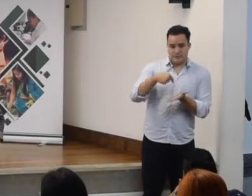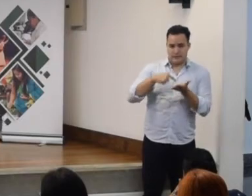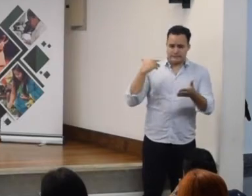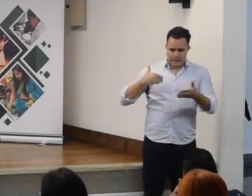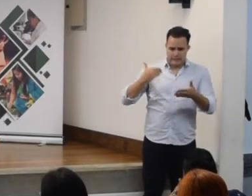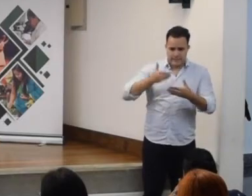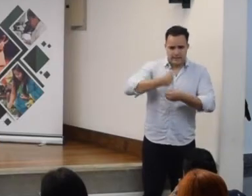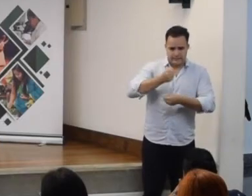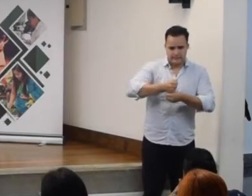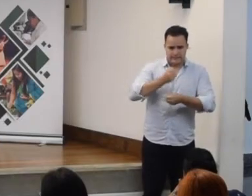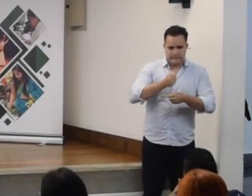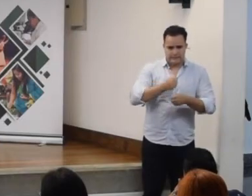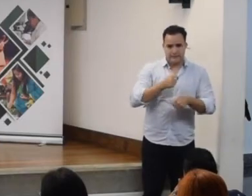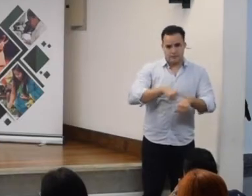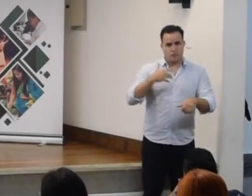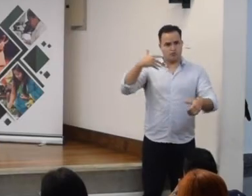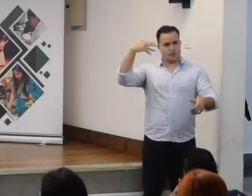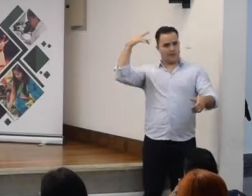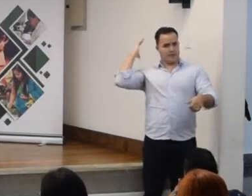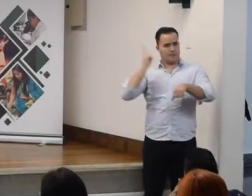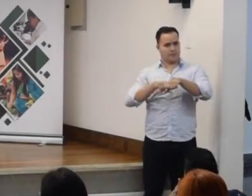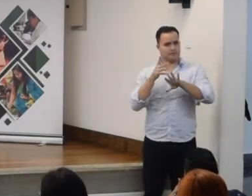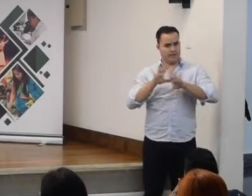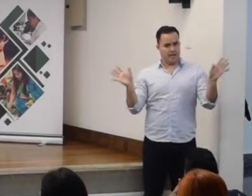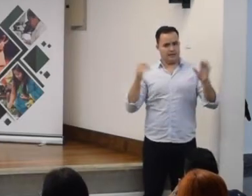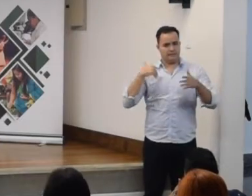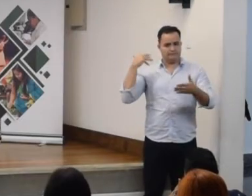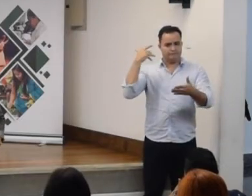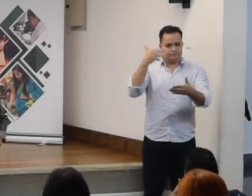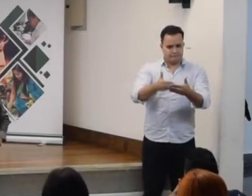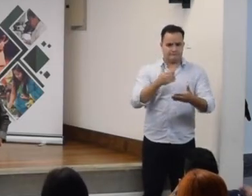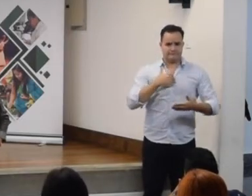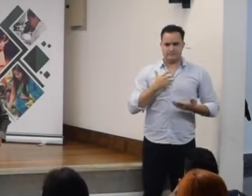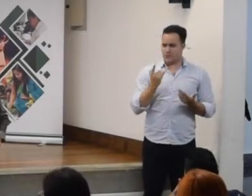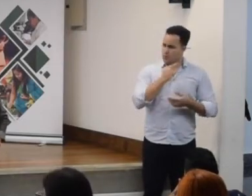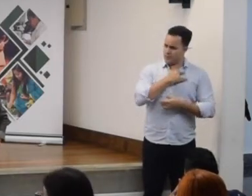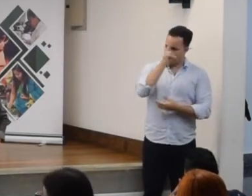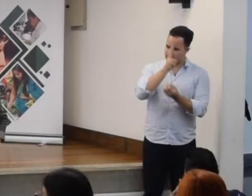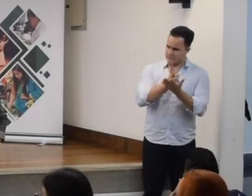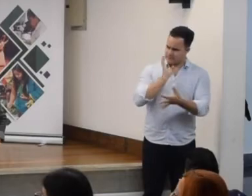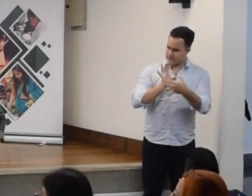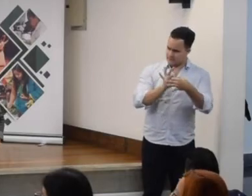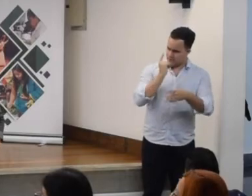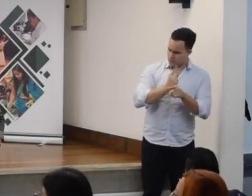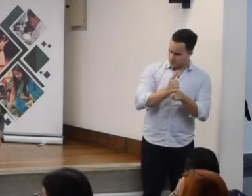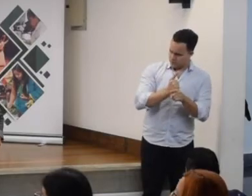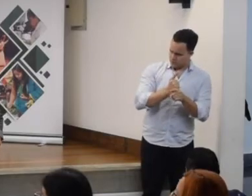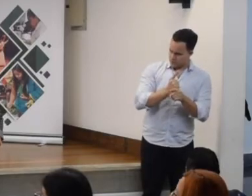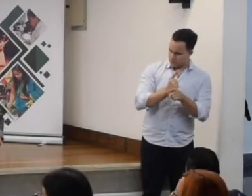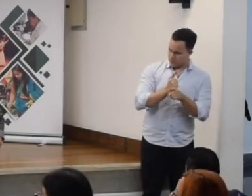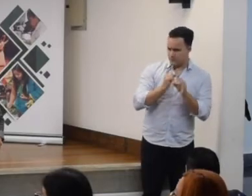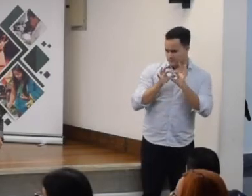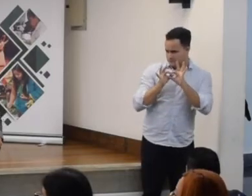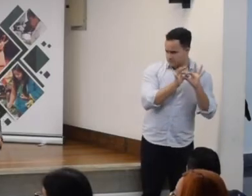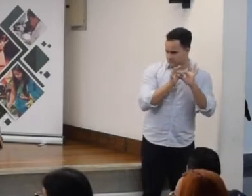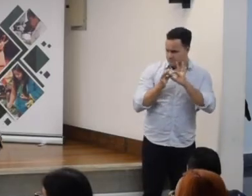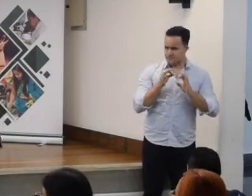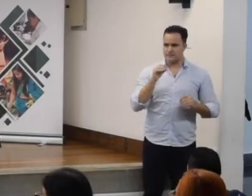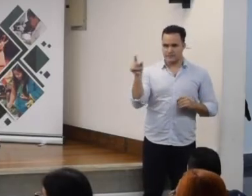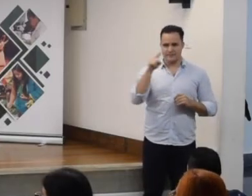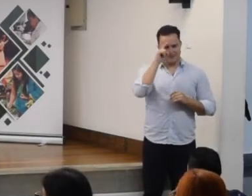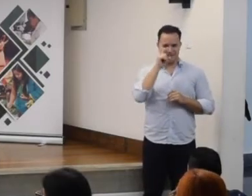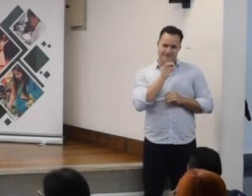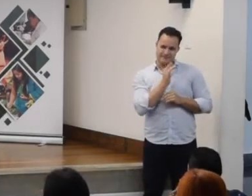venido trabajando desde hace varios años. Esto se trabaja desde UDA Diversa, un poco, ¿cierto?